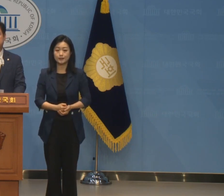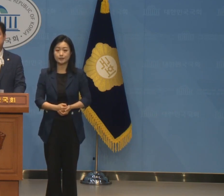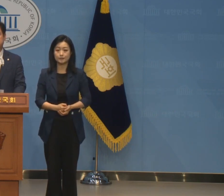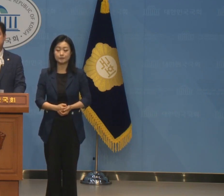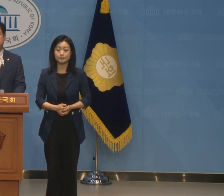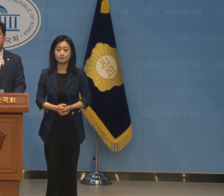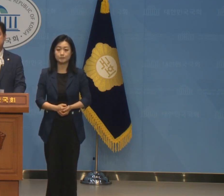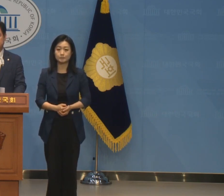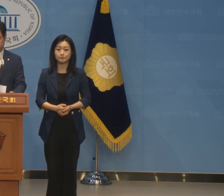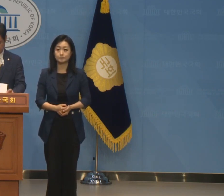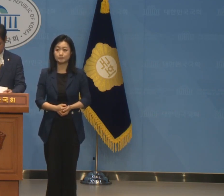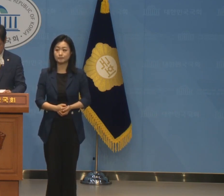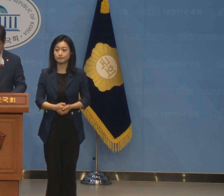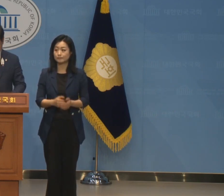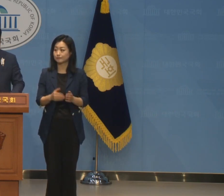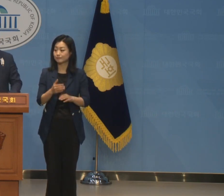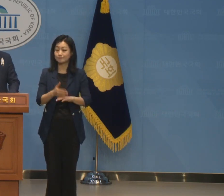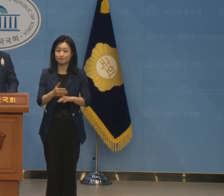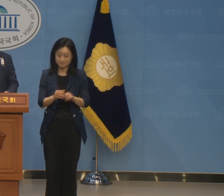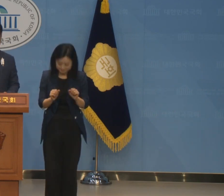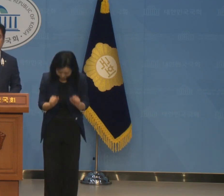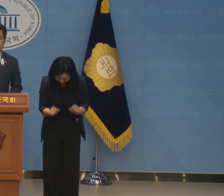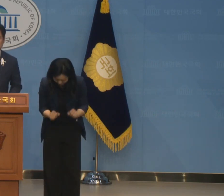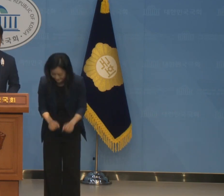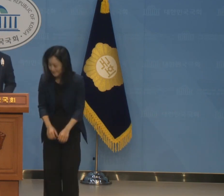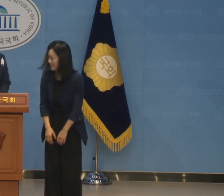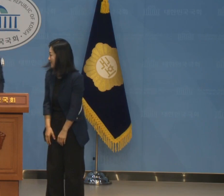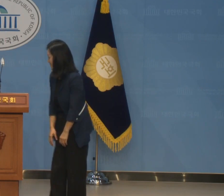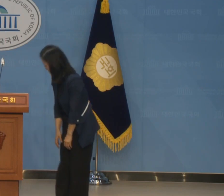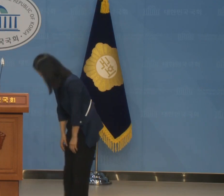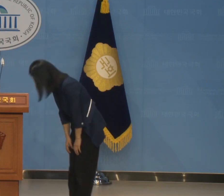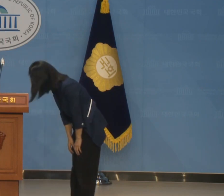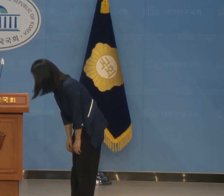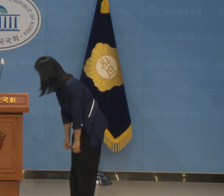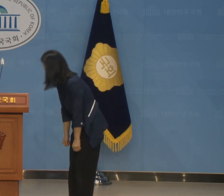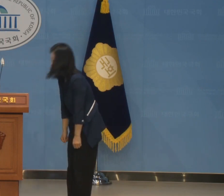예, 감사합니다.